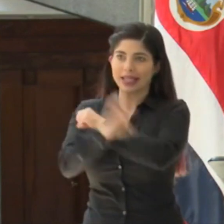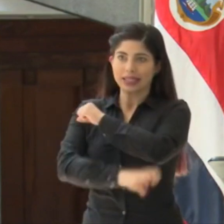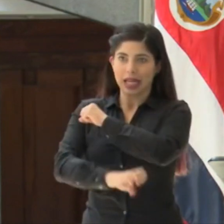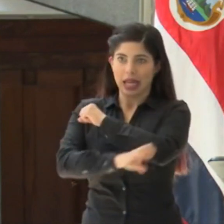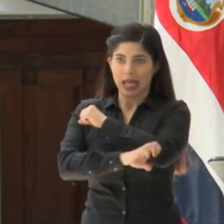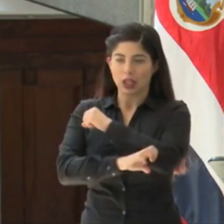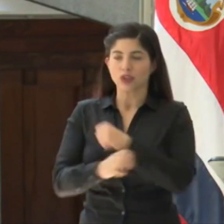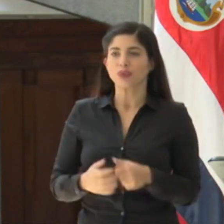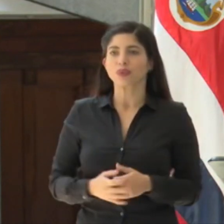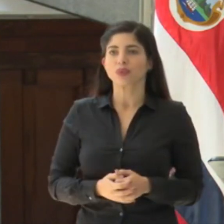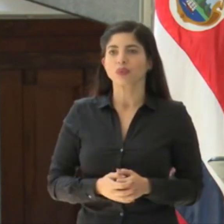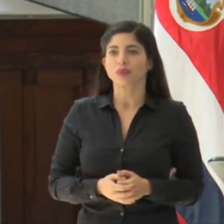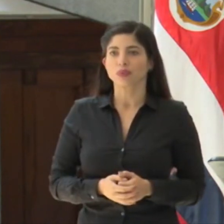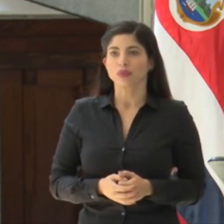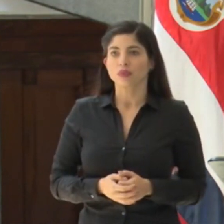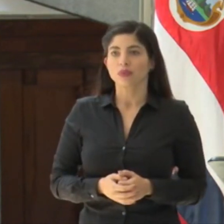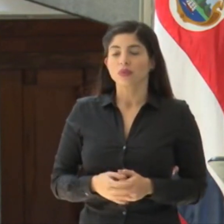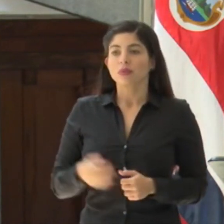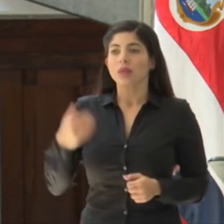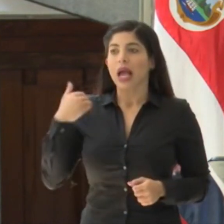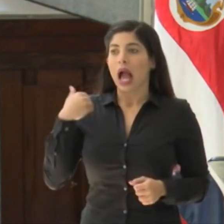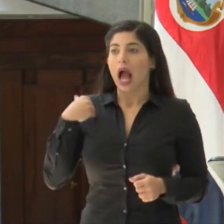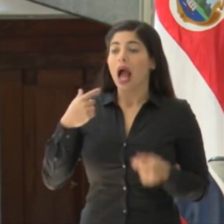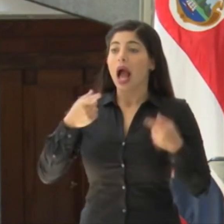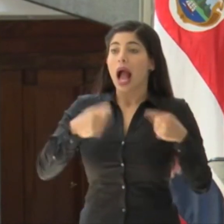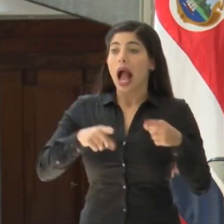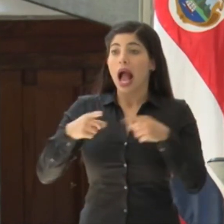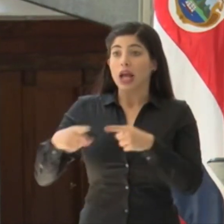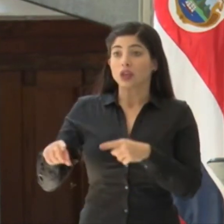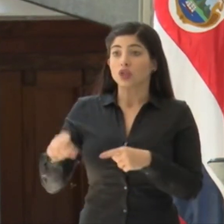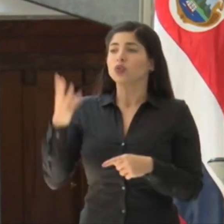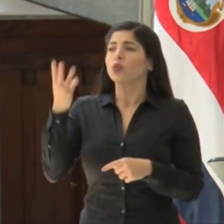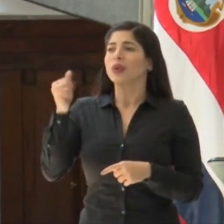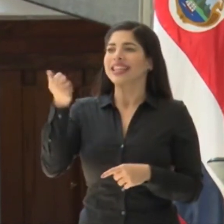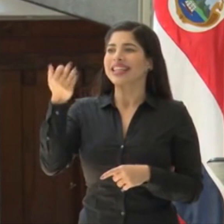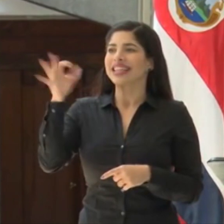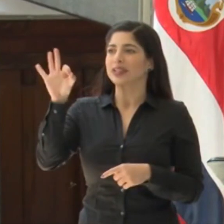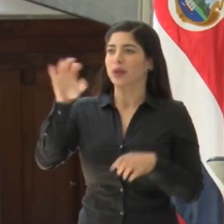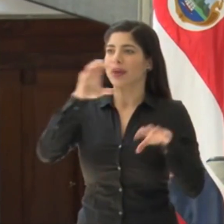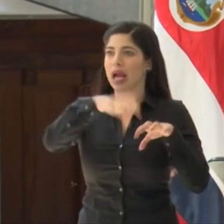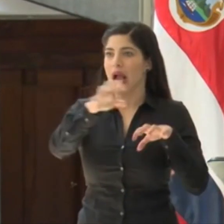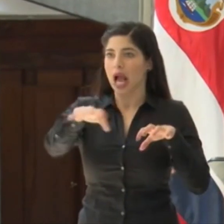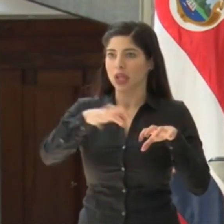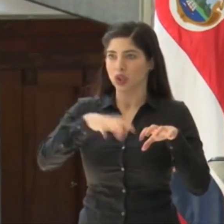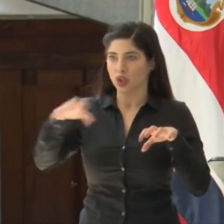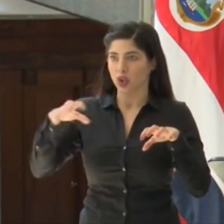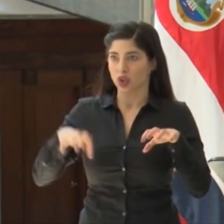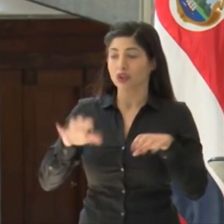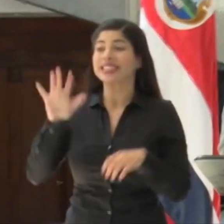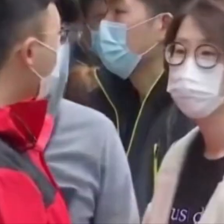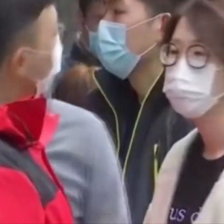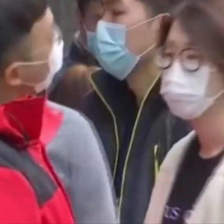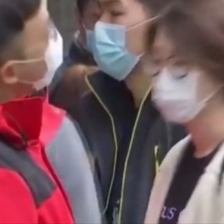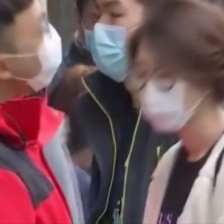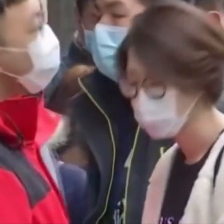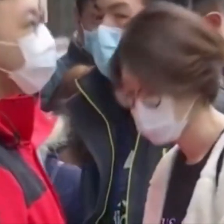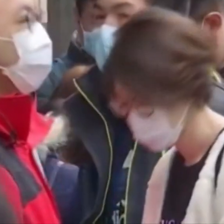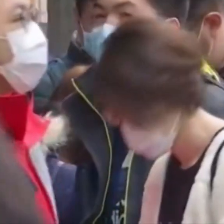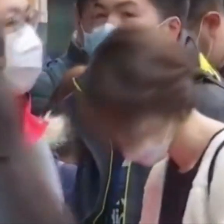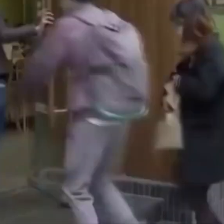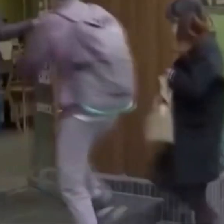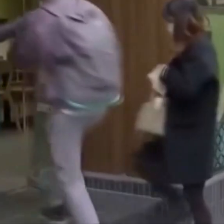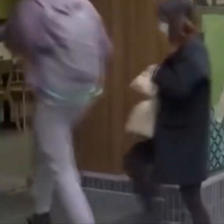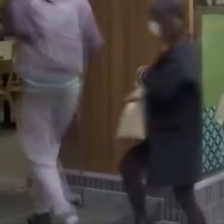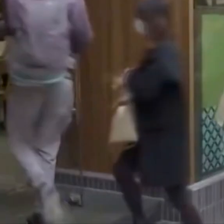extranjeros reportados. Tenemos casos en 19 cantones, en 5 provincias. Todavía